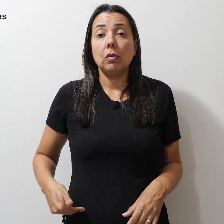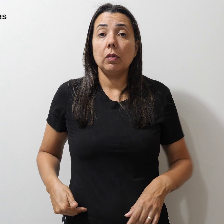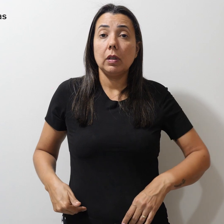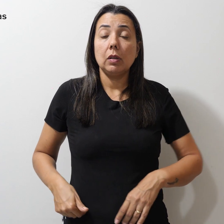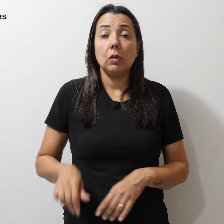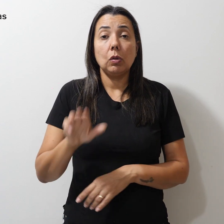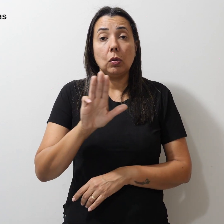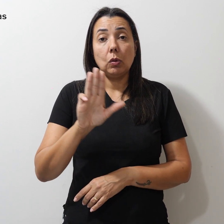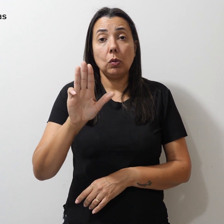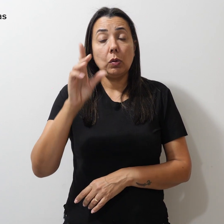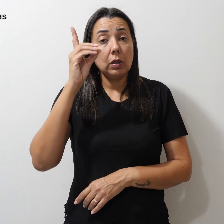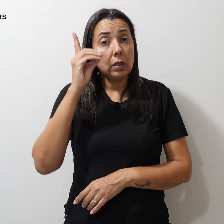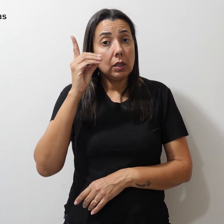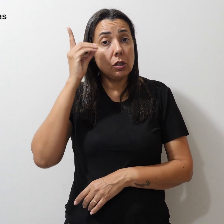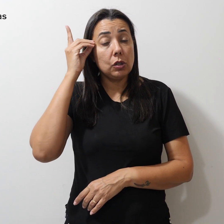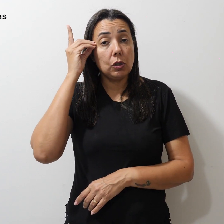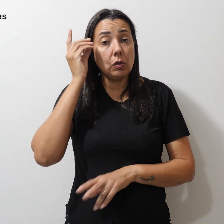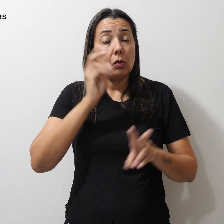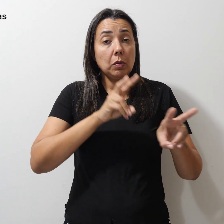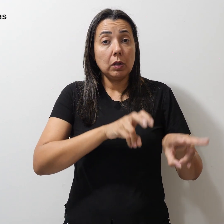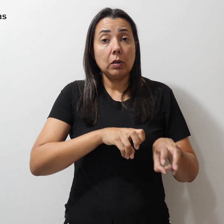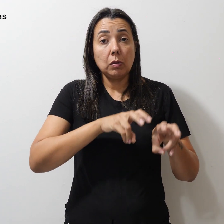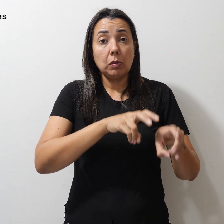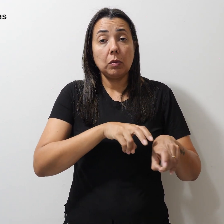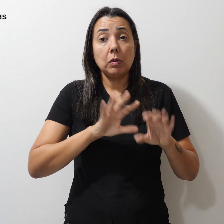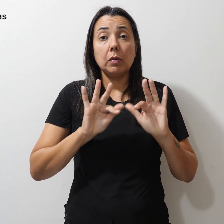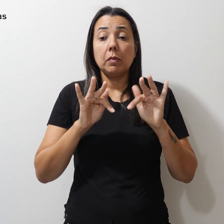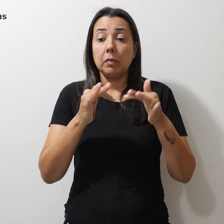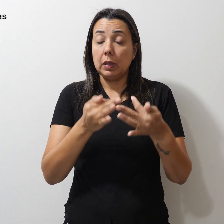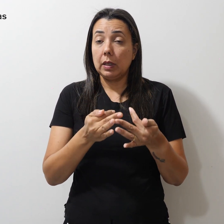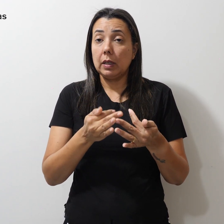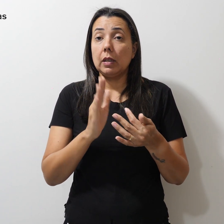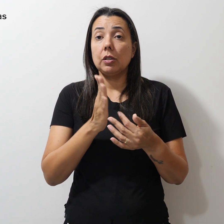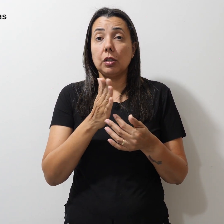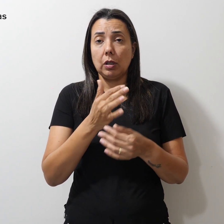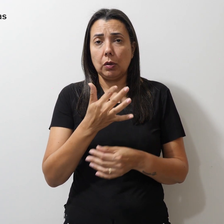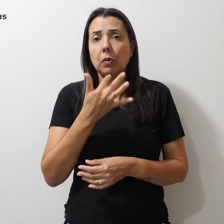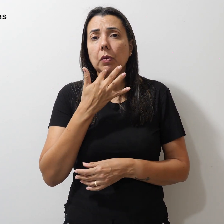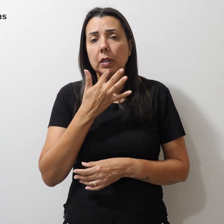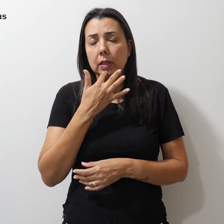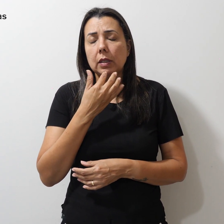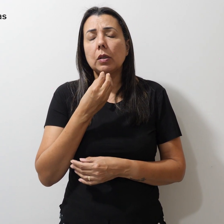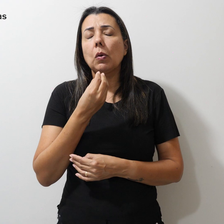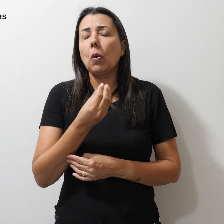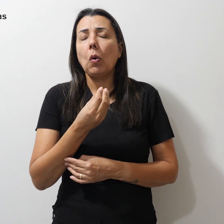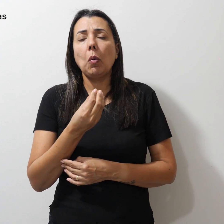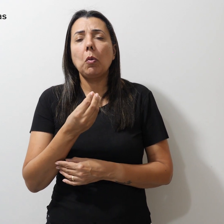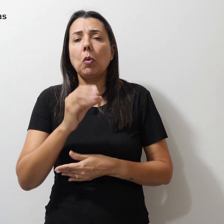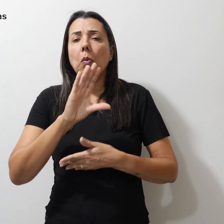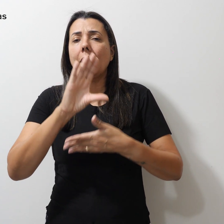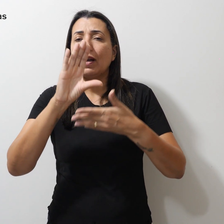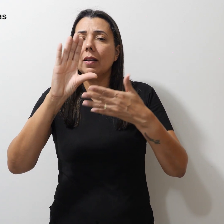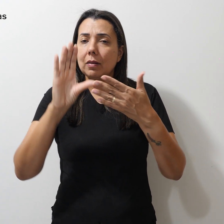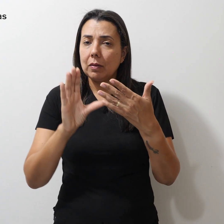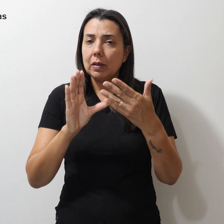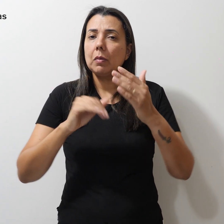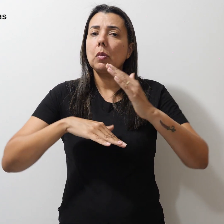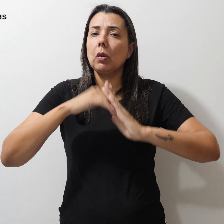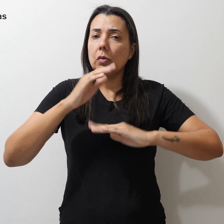Lula, Dilma, a agricultura familiar foi reconhecida como uma categoria com maiores